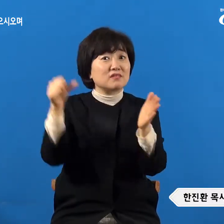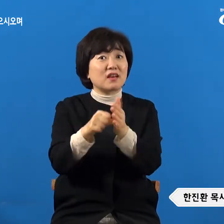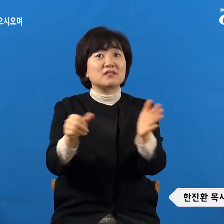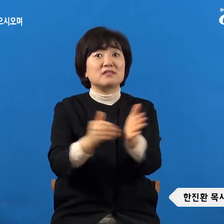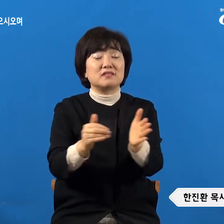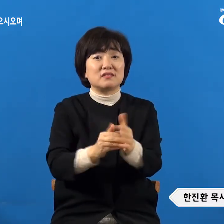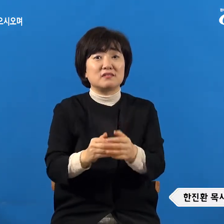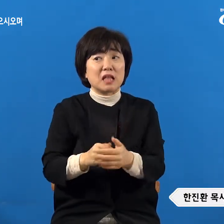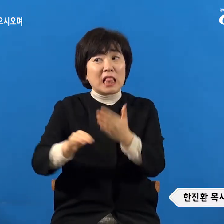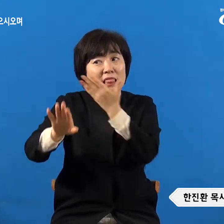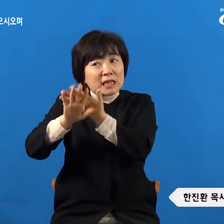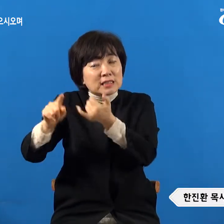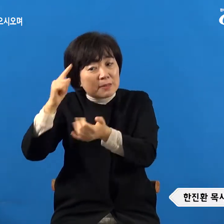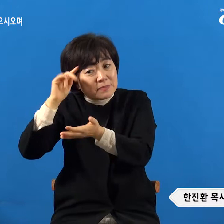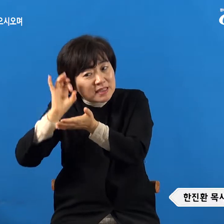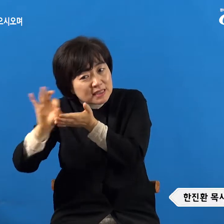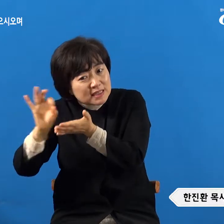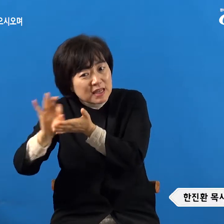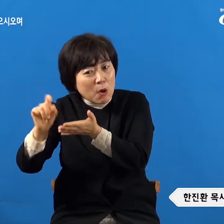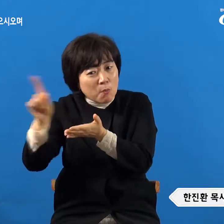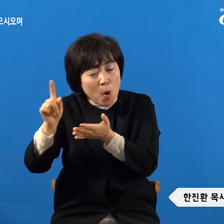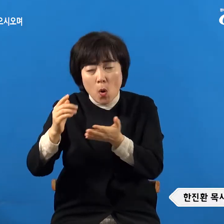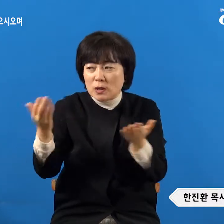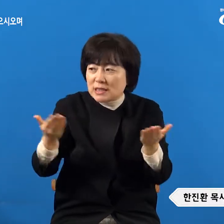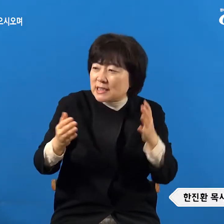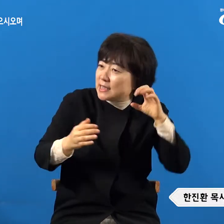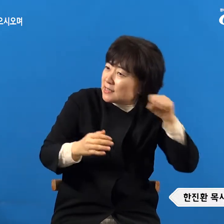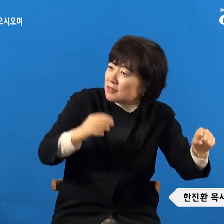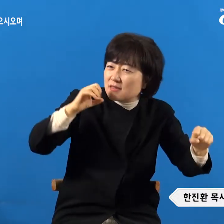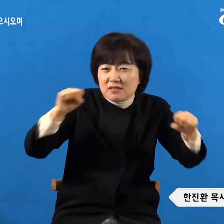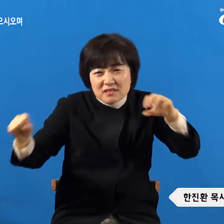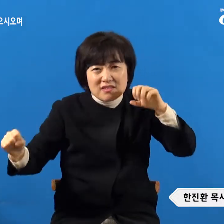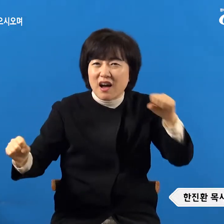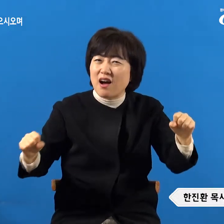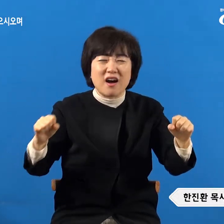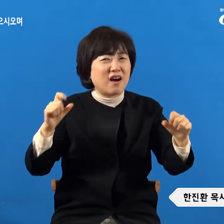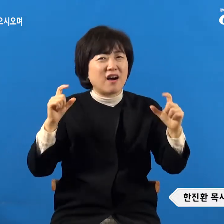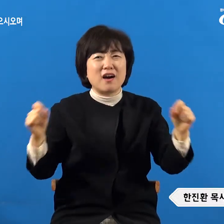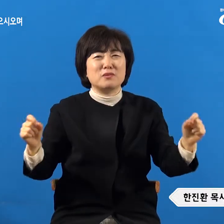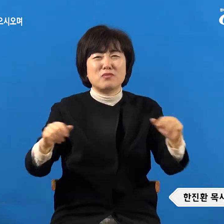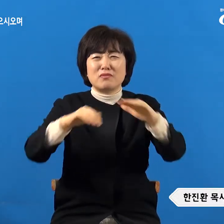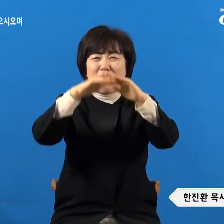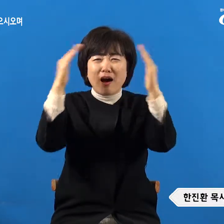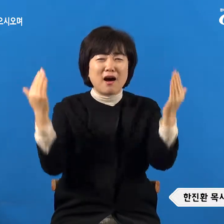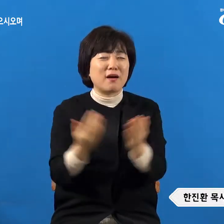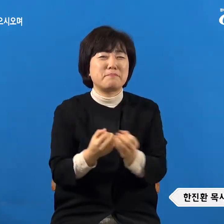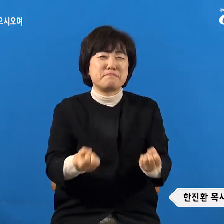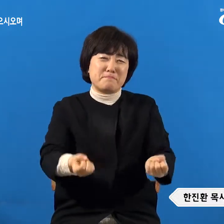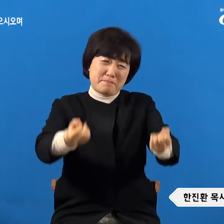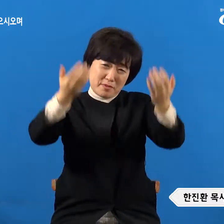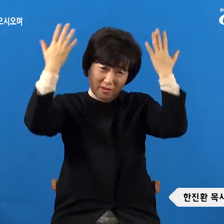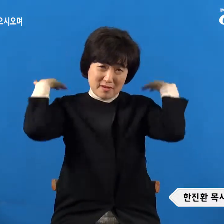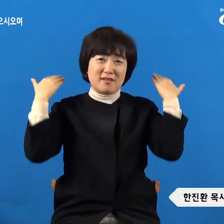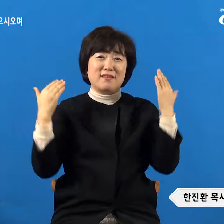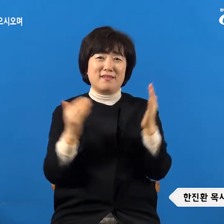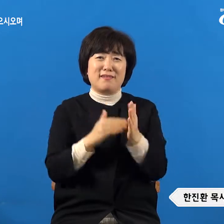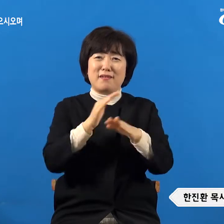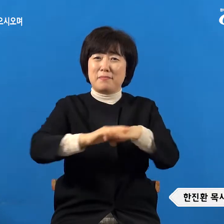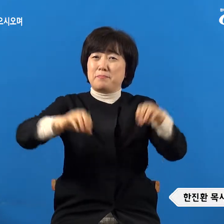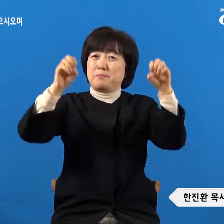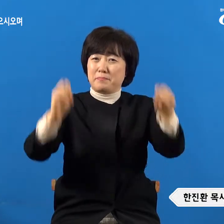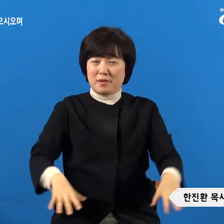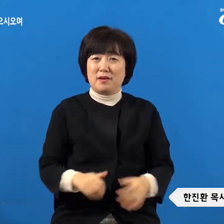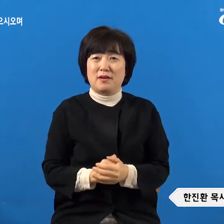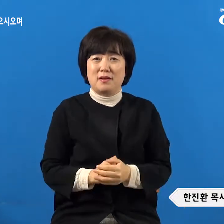아무리 남의 시선 의식하고 연연해하고 해봤자 그 다 잠시 지나가는 일일 뿐입니다. 어리석은